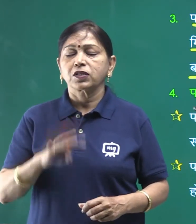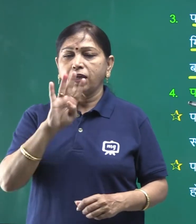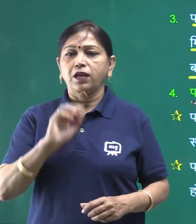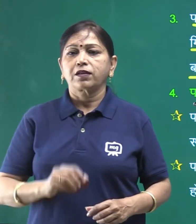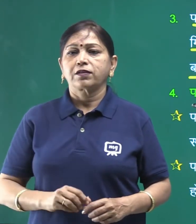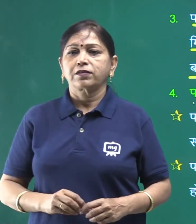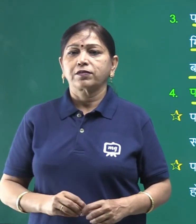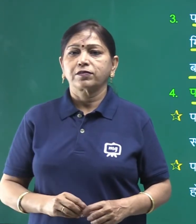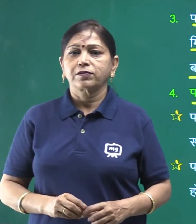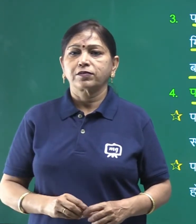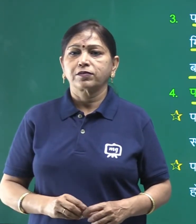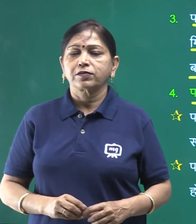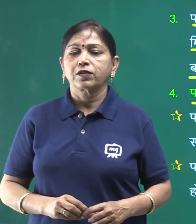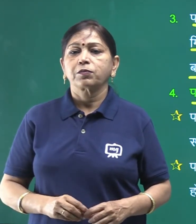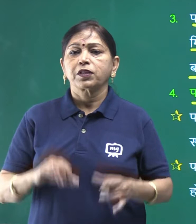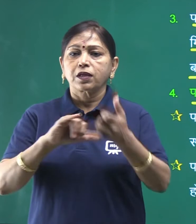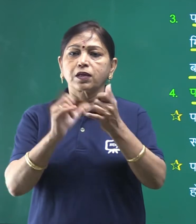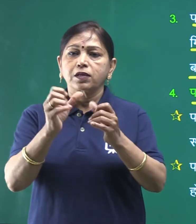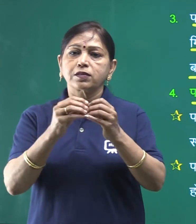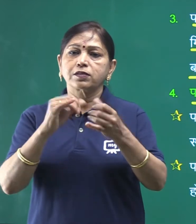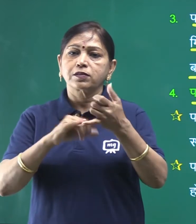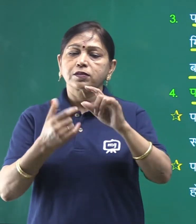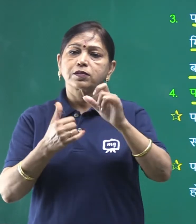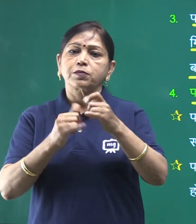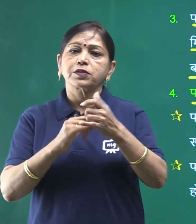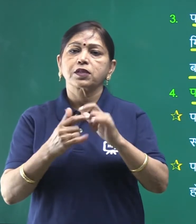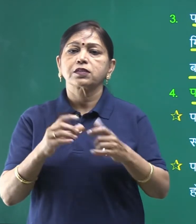4, पदार्थ के